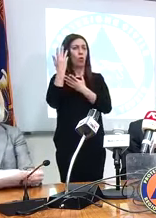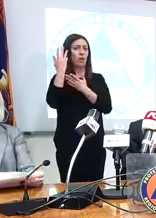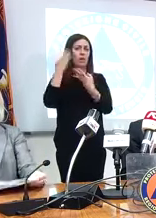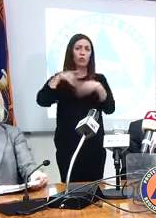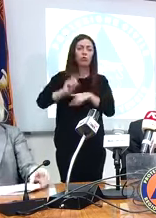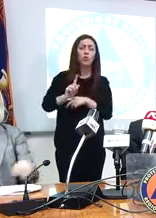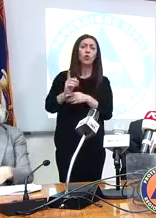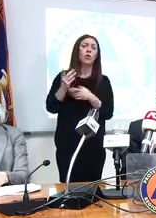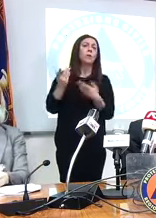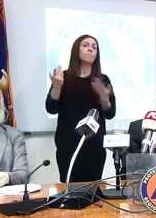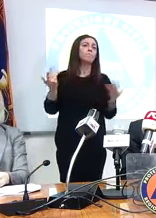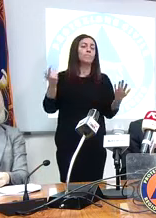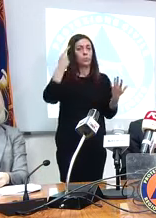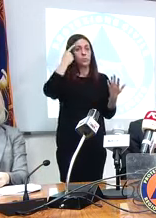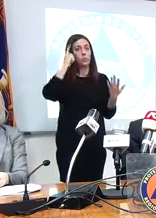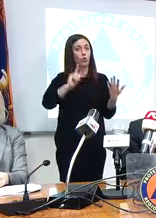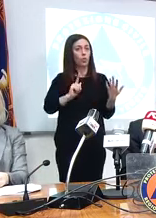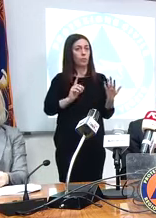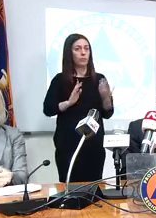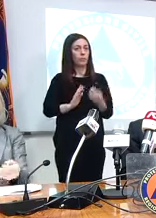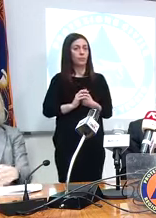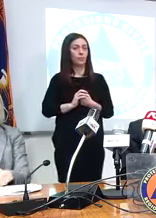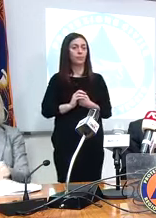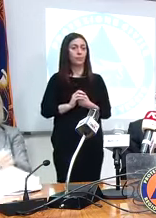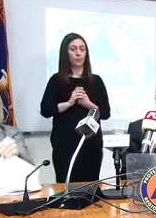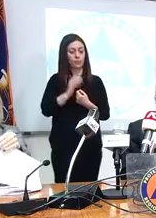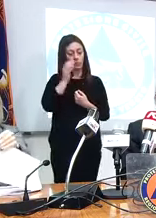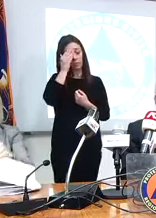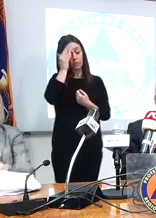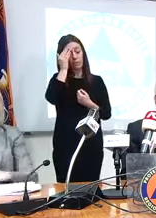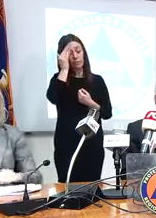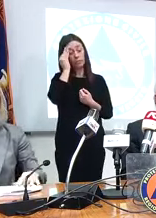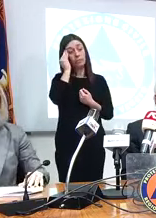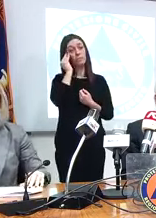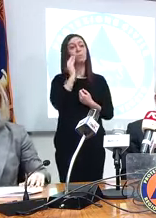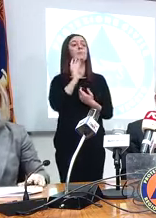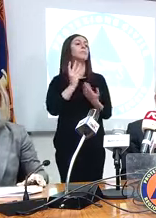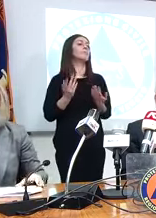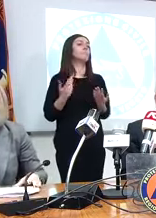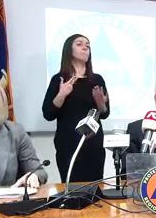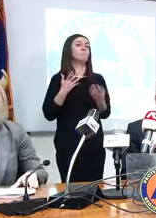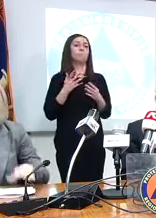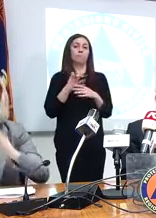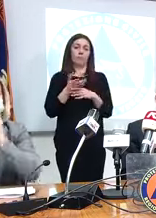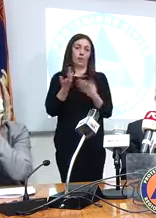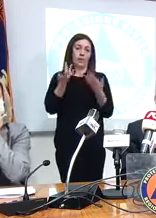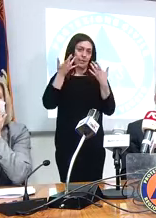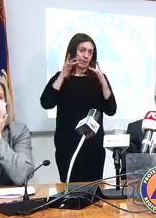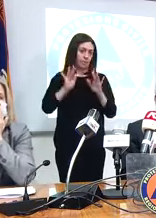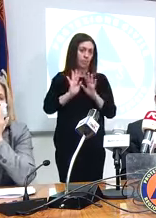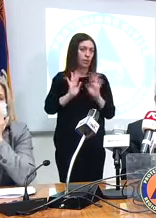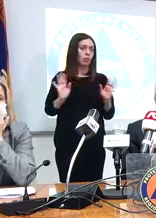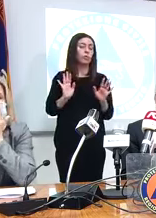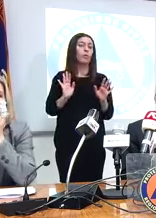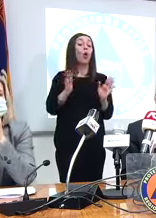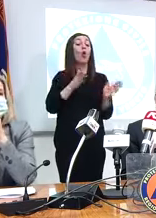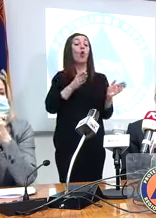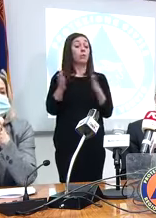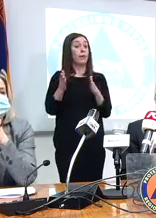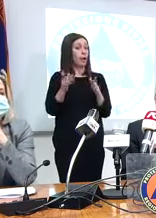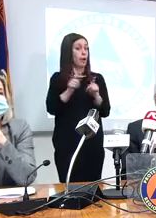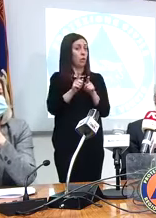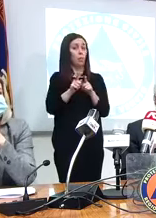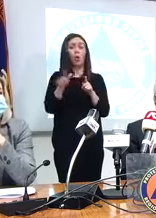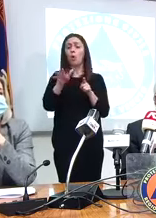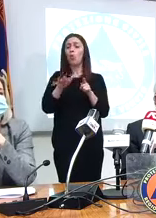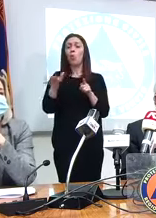Ma questi sono quelli che si utilizzano, non è? No, che... ma guardate, allora la cosa è molto semplice. In ospedale, come in qualunque posto,